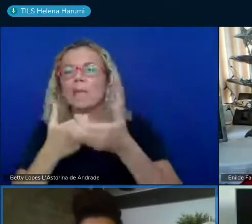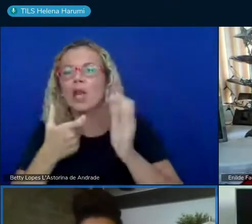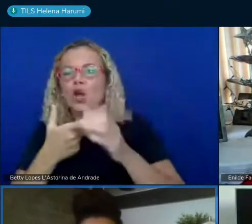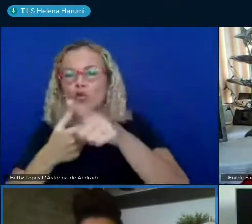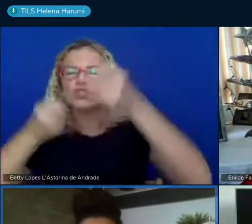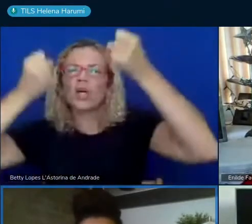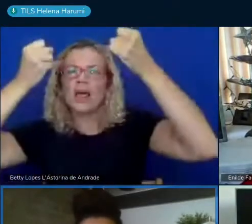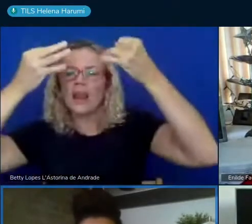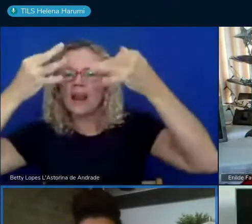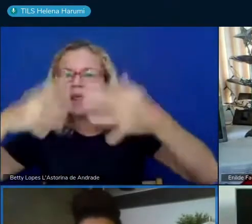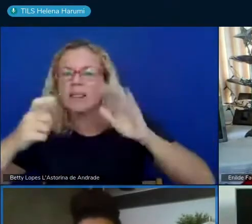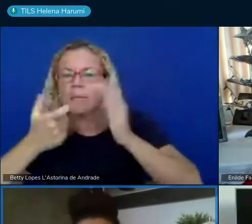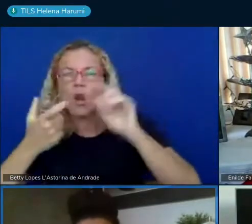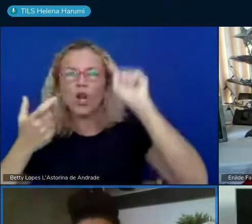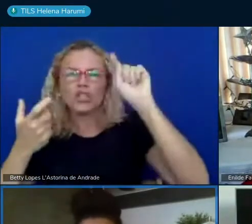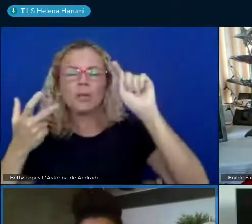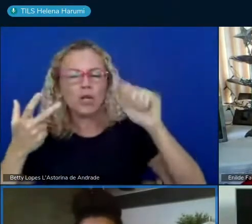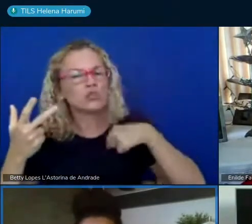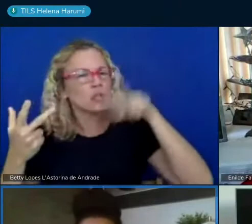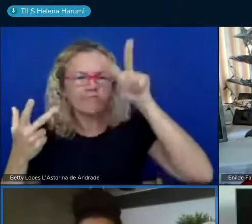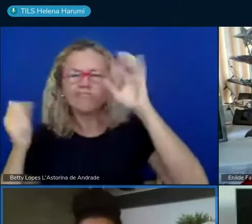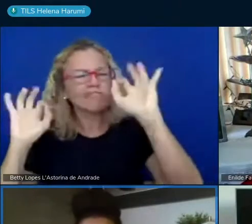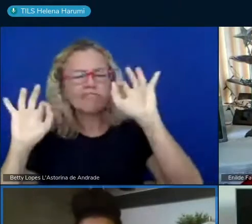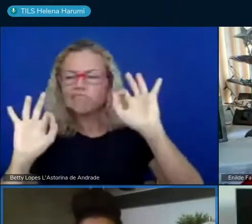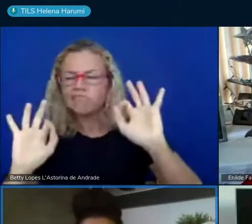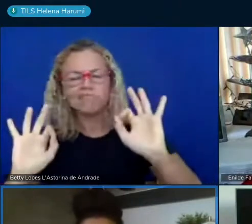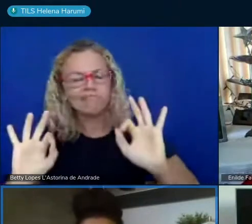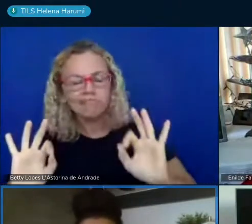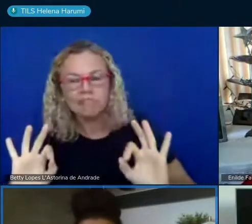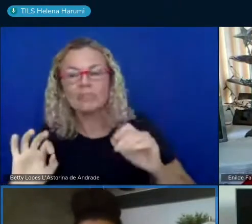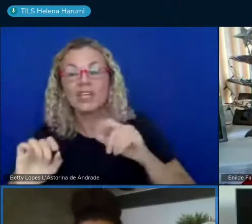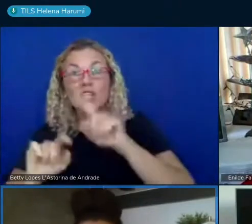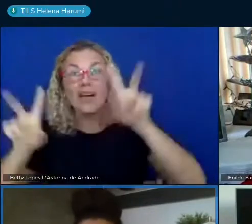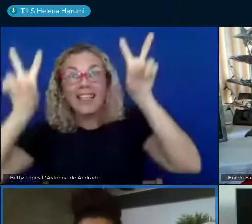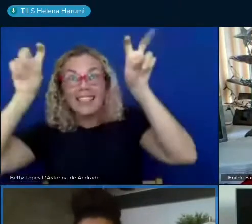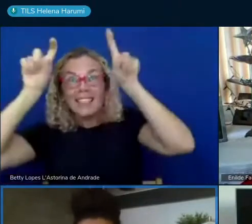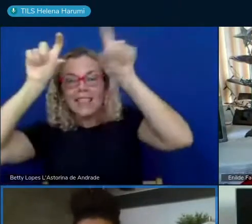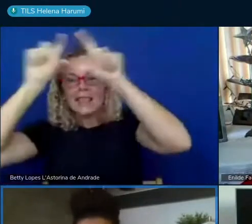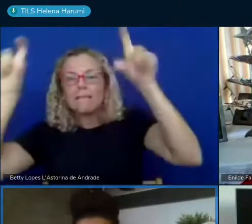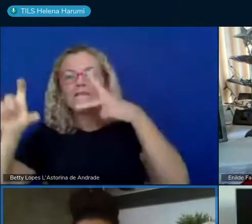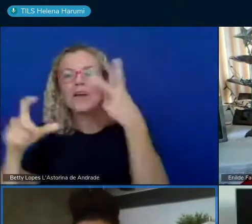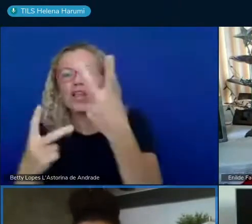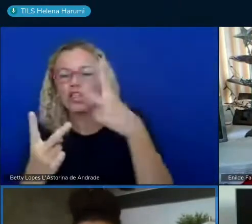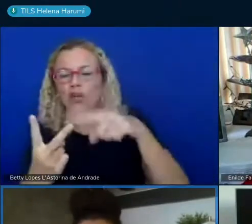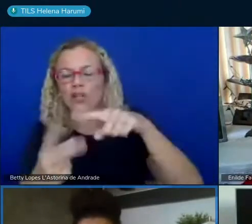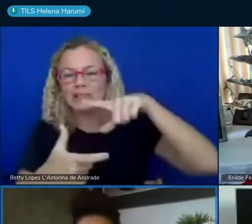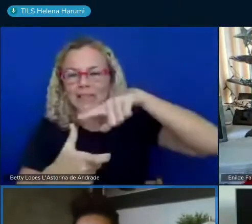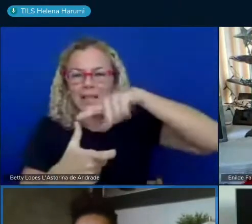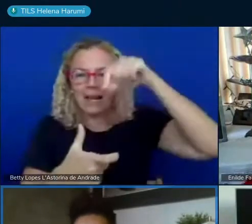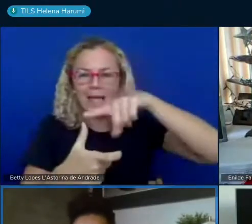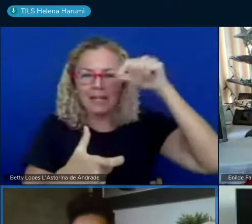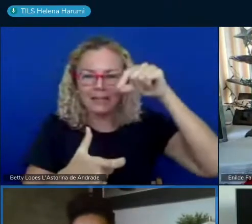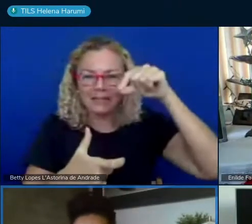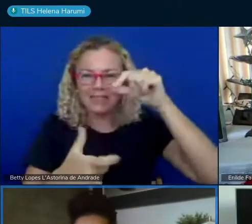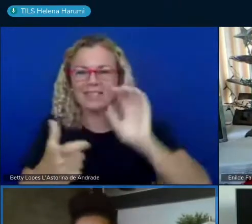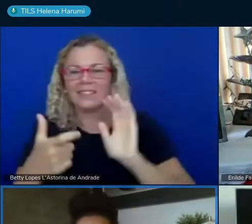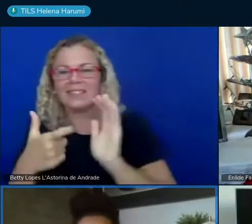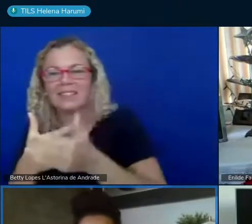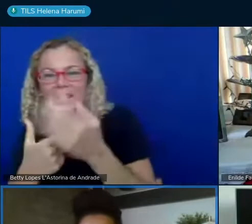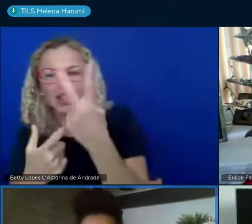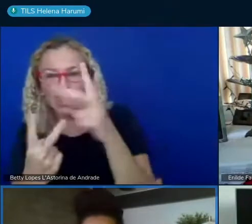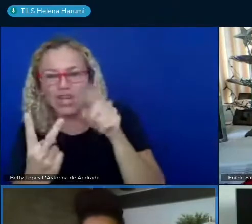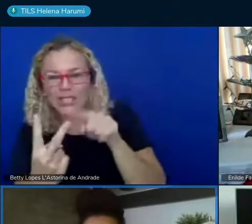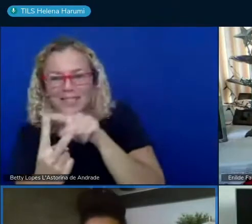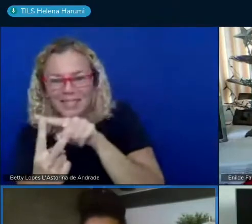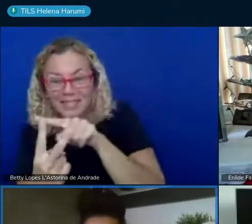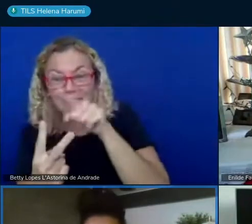decorrer do capítulo, você vem citando várias referências na área de terminologia, que são inclusive excelentes, né? Porém,